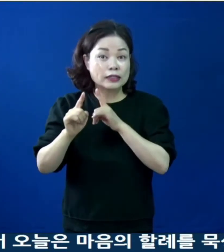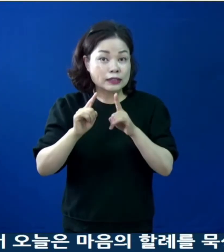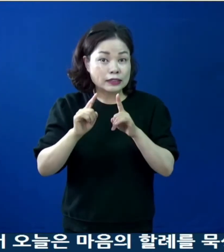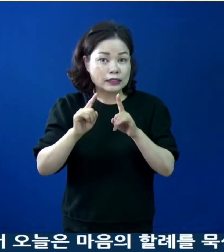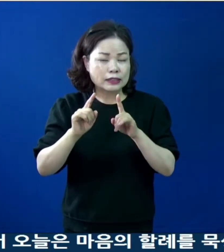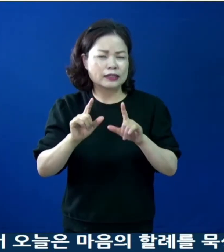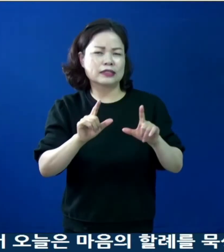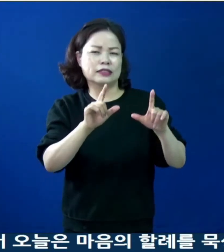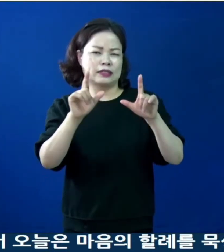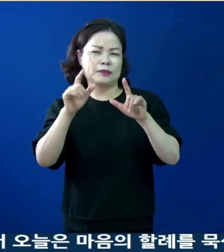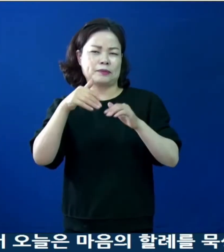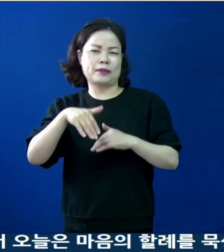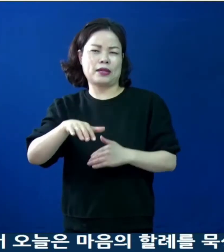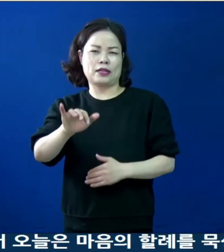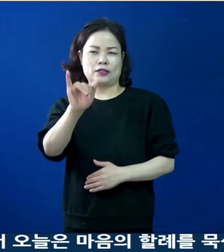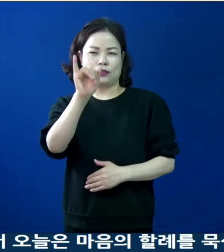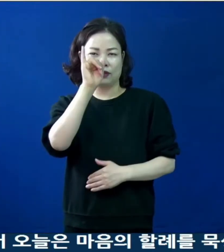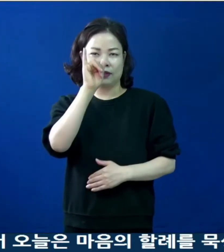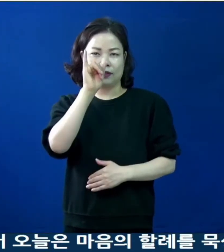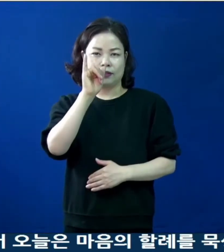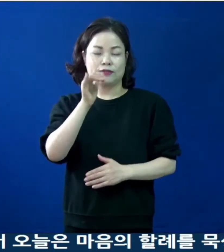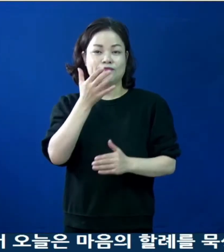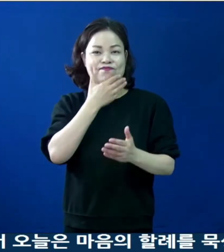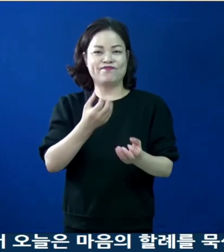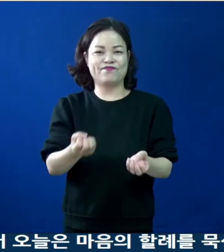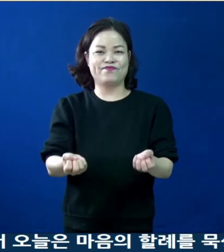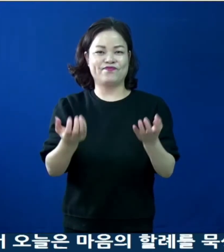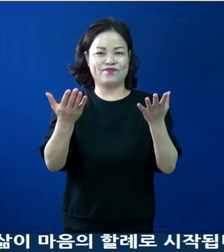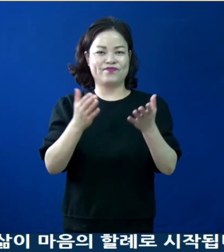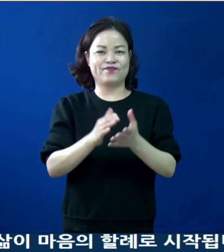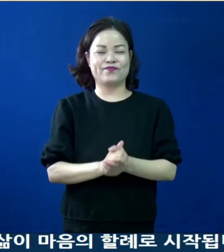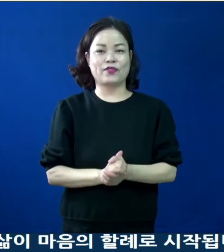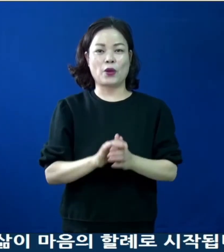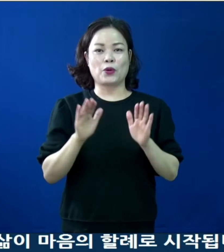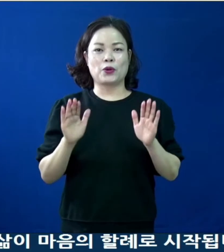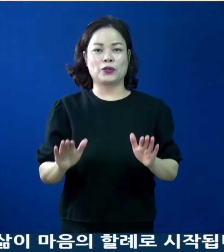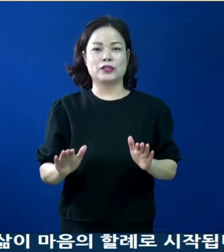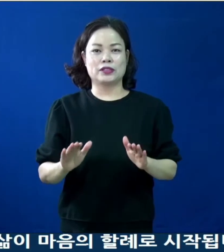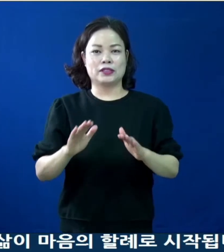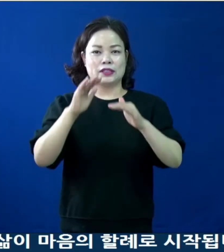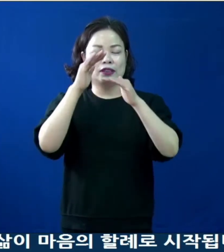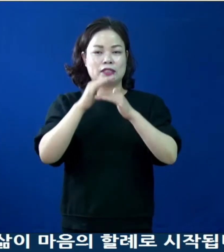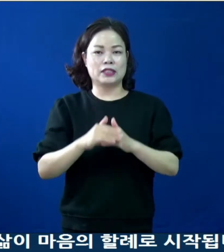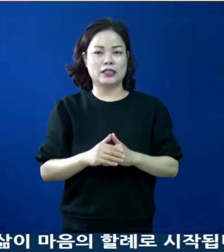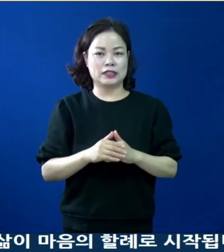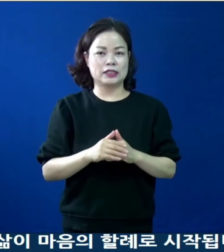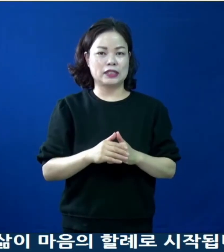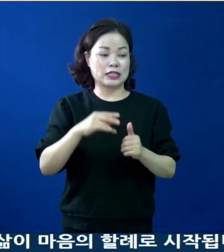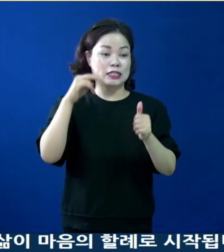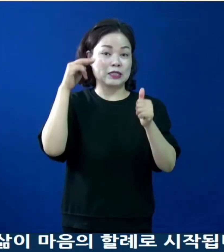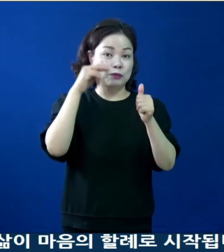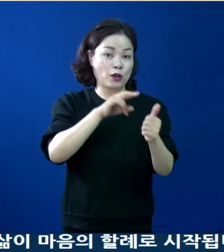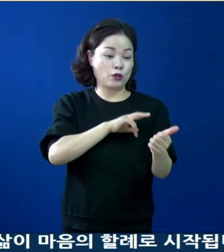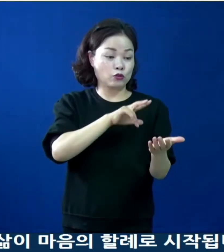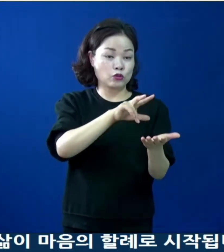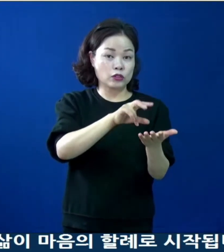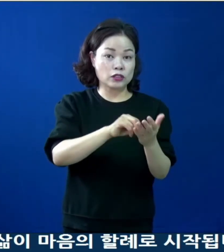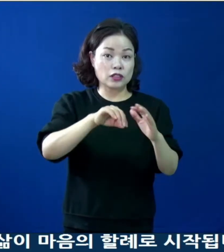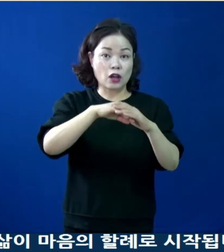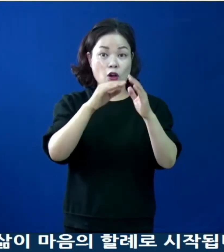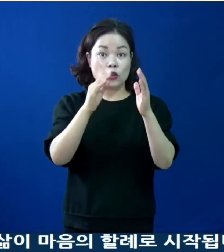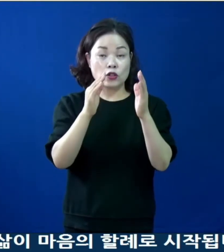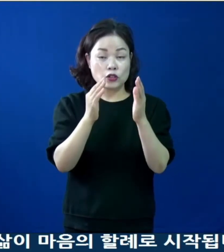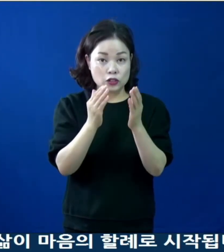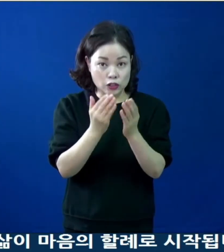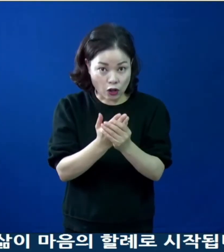향해서 나아갈 수 있기를 축복합니다. 오늘 본문 첫머리에는 신명기의 주제이자 성경 전체의